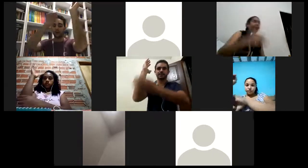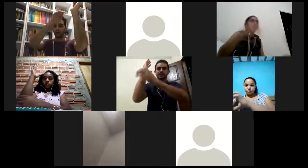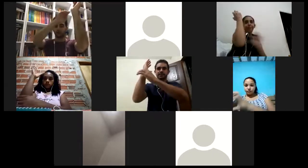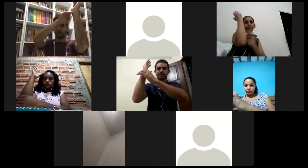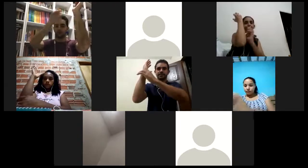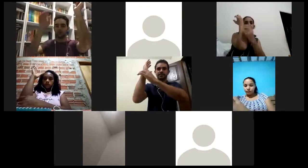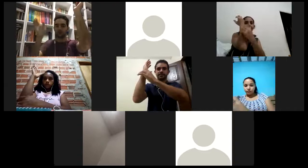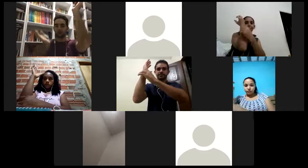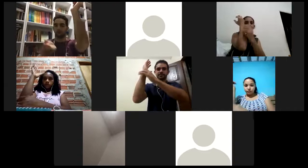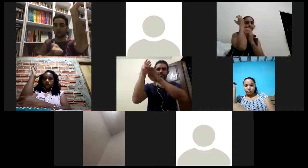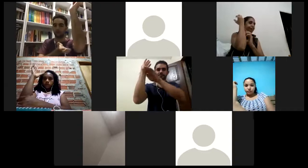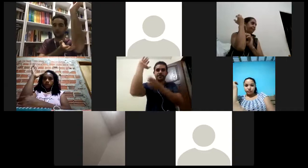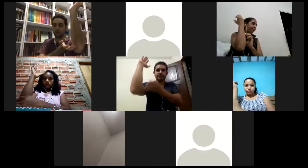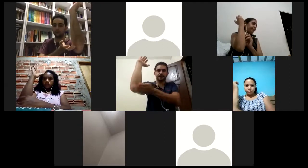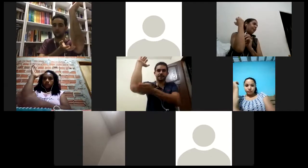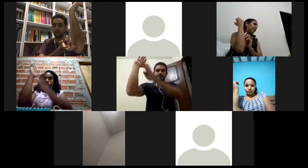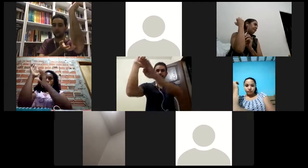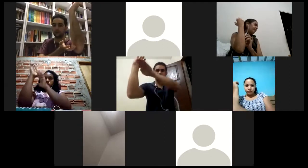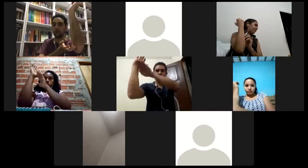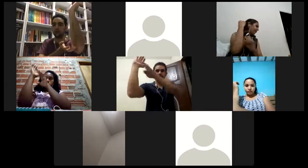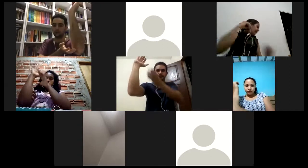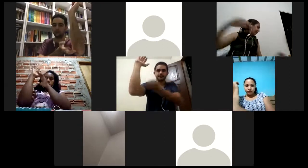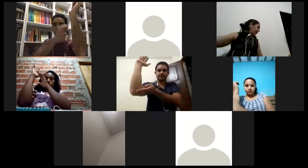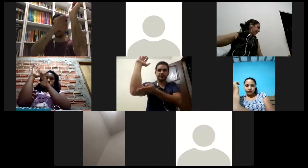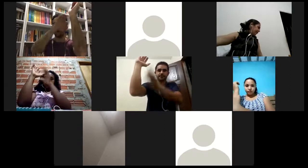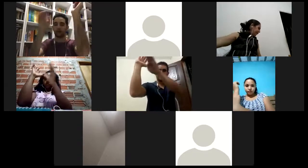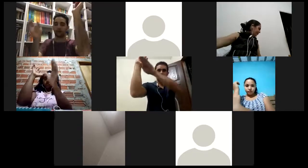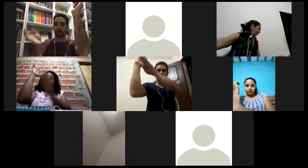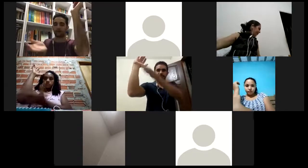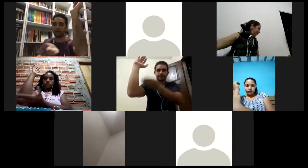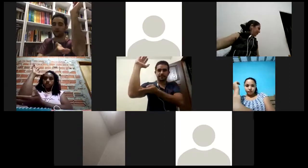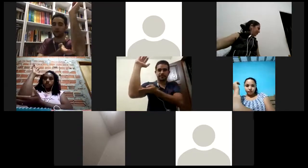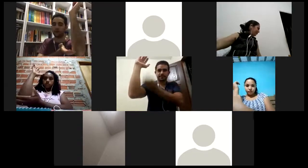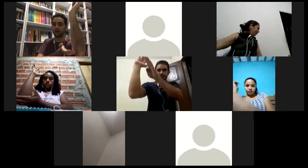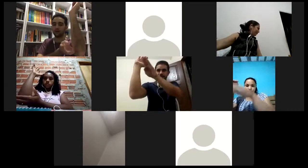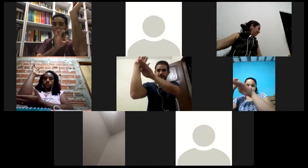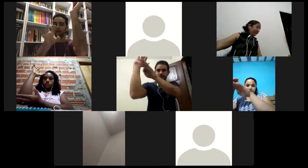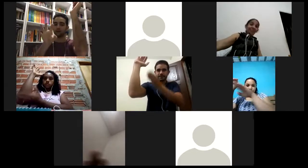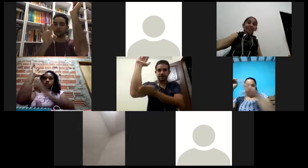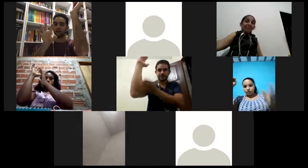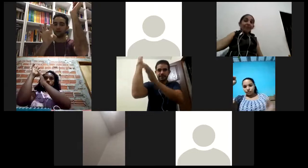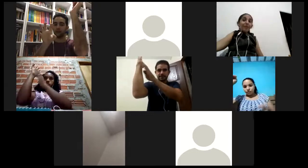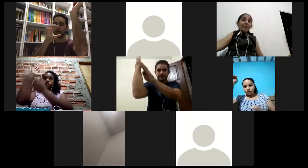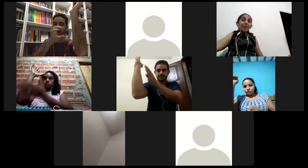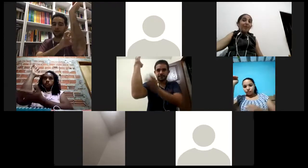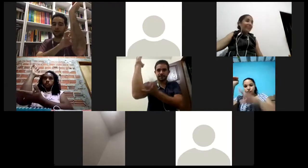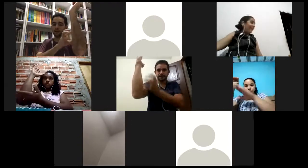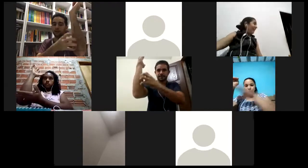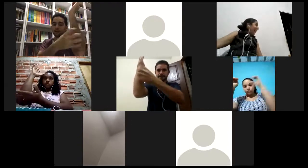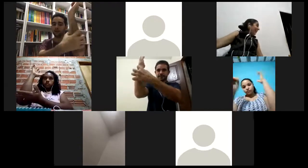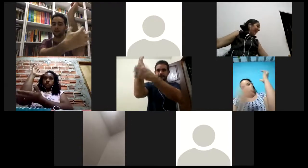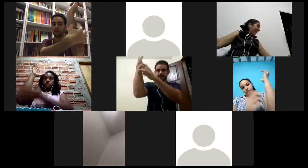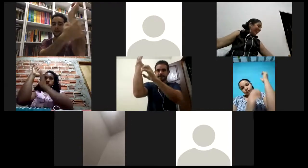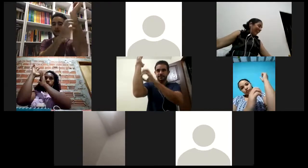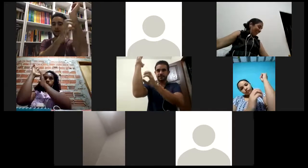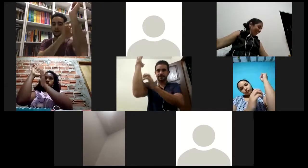fazer é que é pro grande. lado. É pro lado. Aqui. Isso. Pro lado, você faz pro lado. E depois com a mão em garra, você